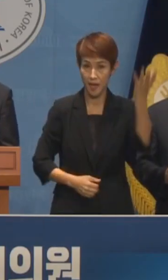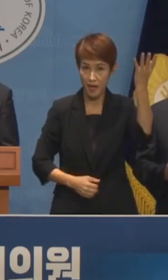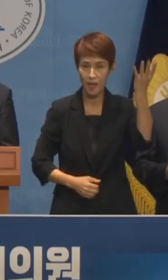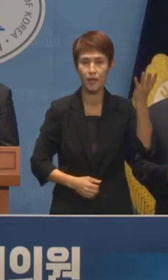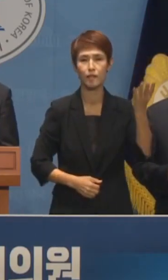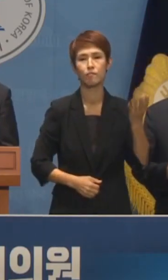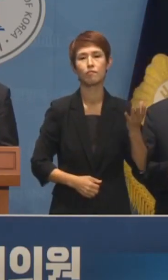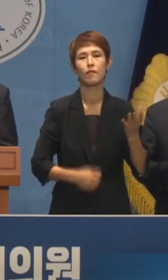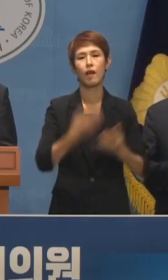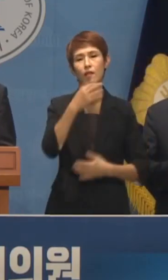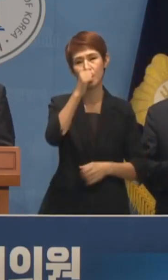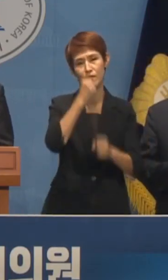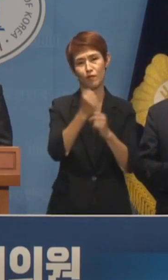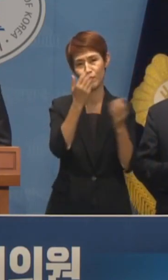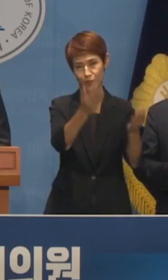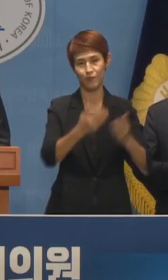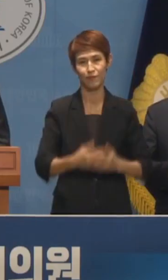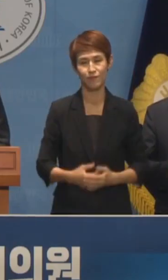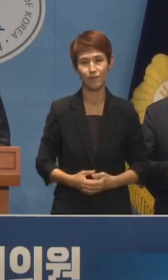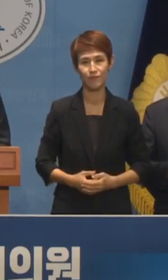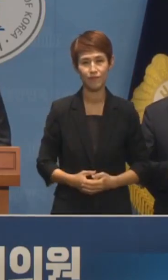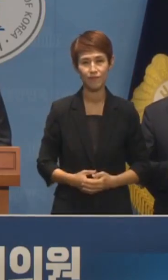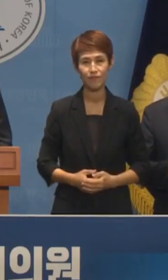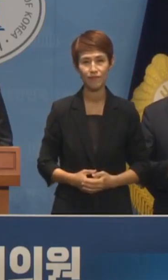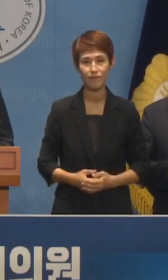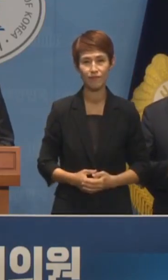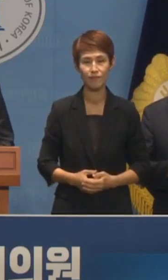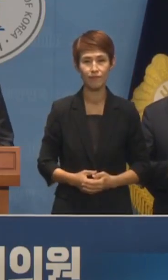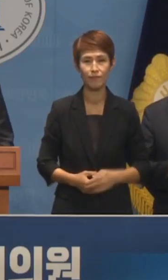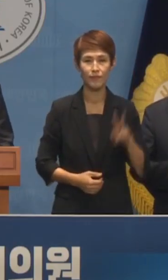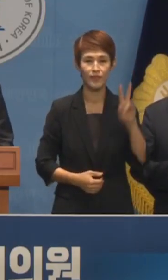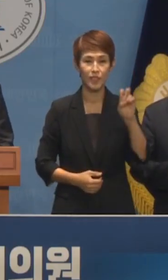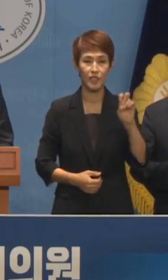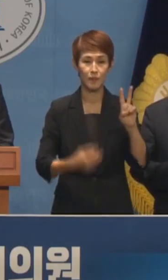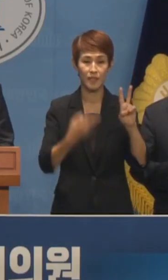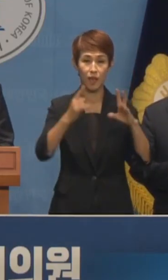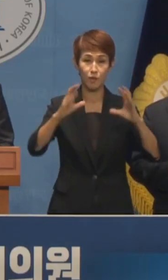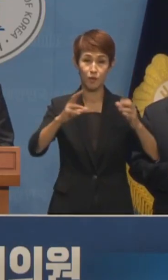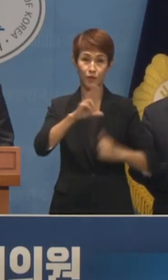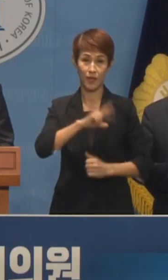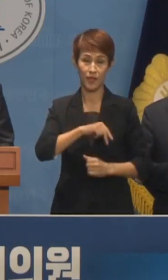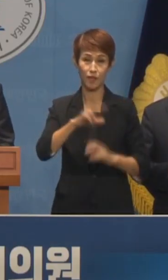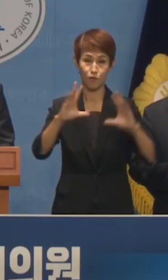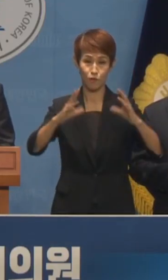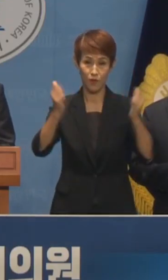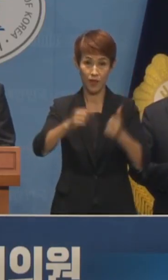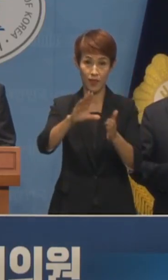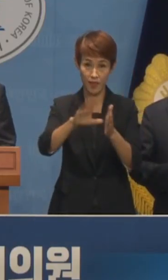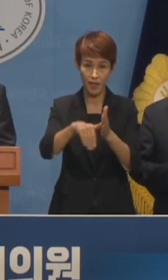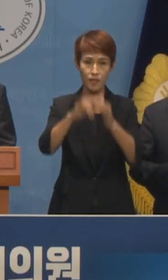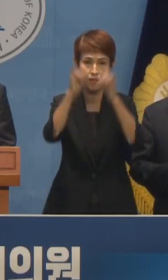될 수 있도록 하겠습니다. 아울러 22대 국회에서 사회적 경제